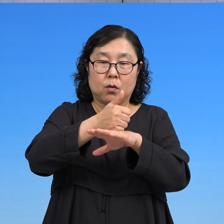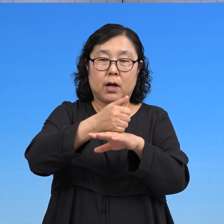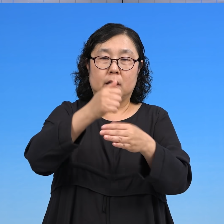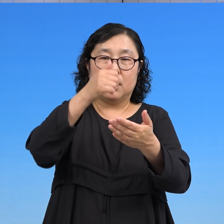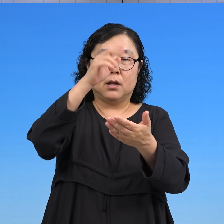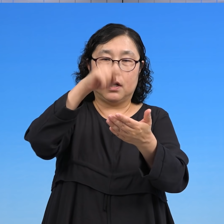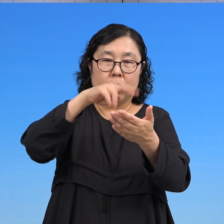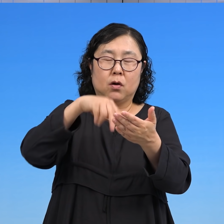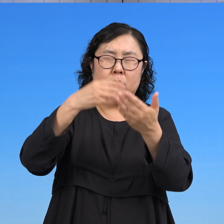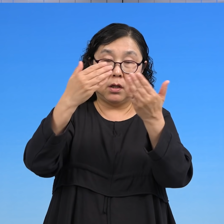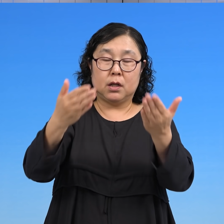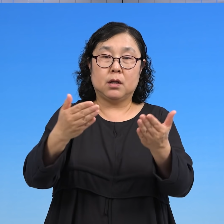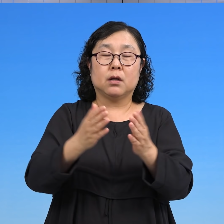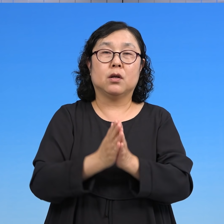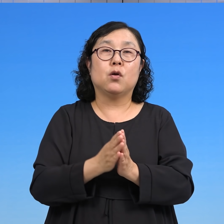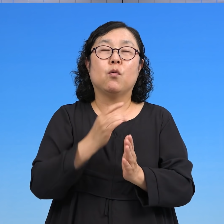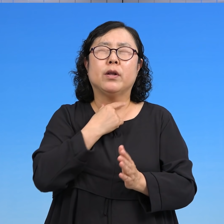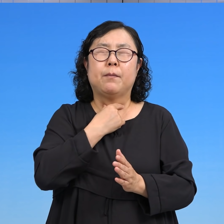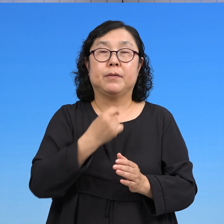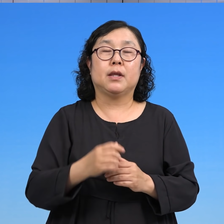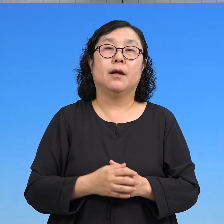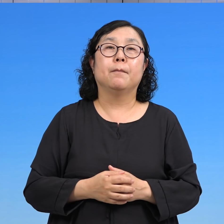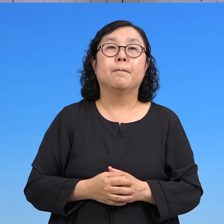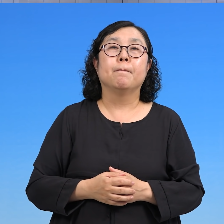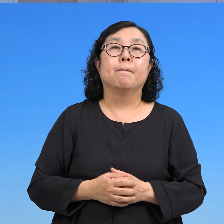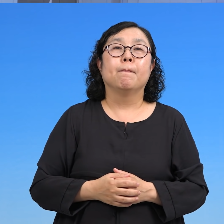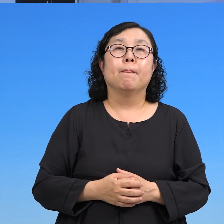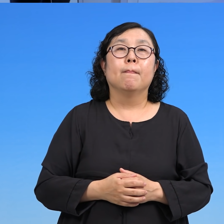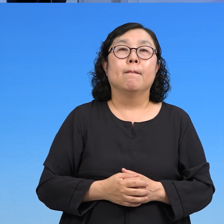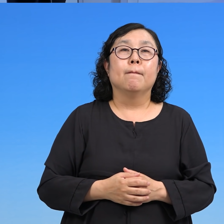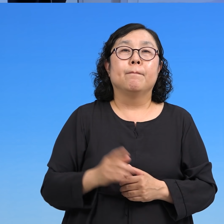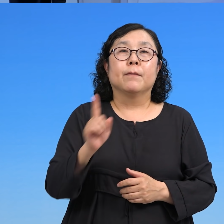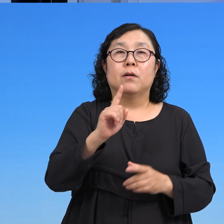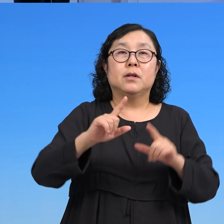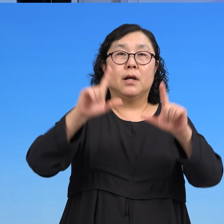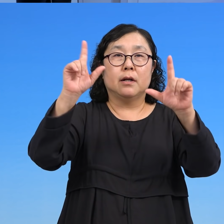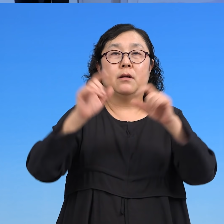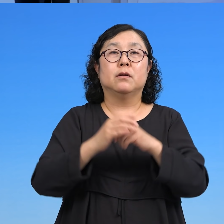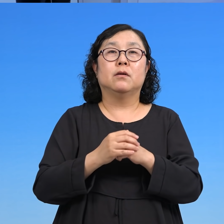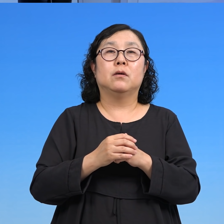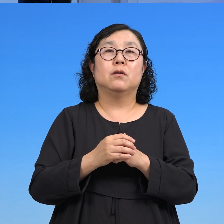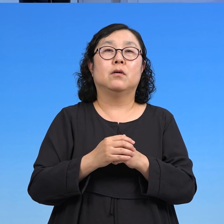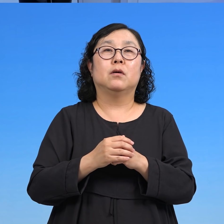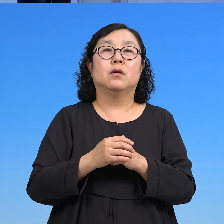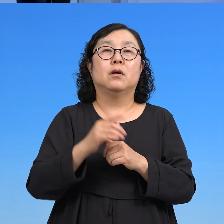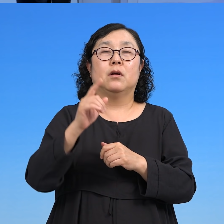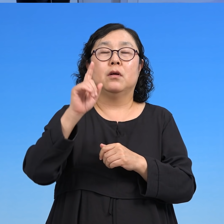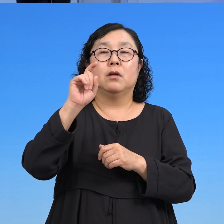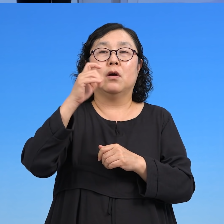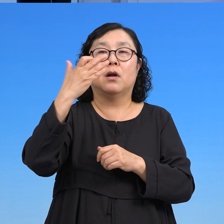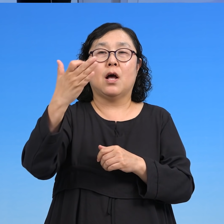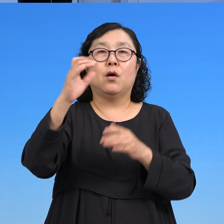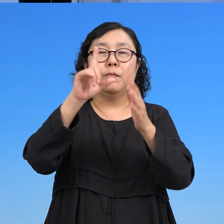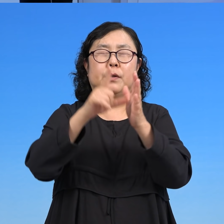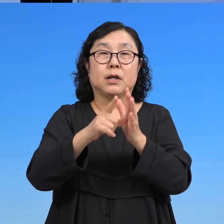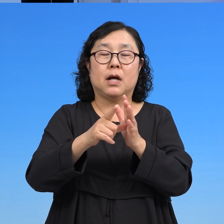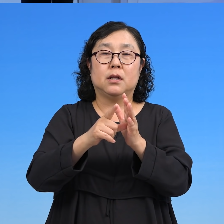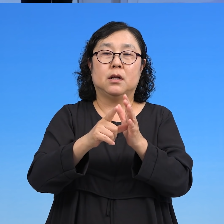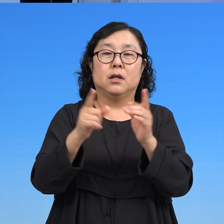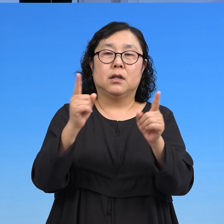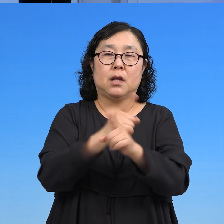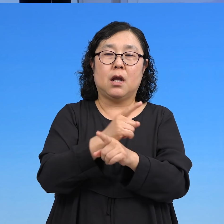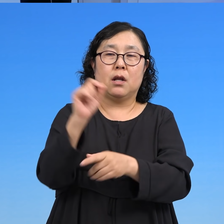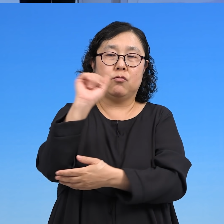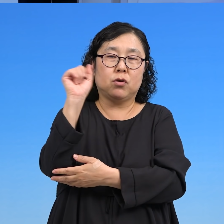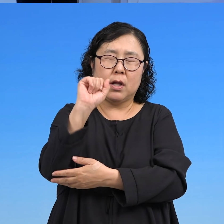오늘 말씀을 마무리하기를 원하는데요, 이 내용을 다시 들어보세요. 어느 날은 19시간을